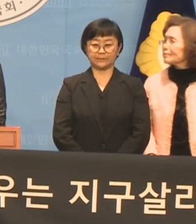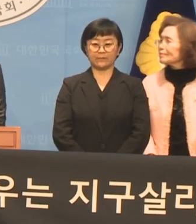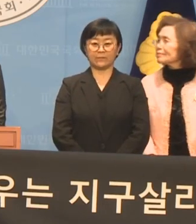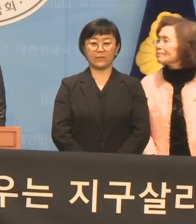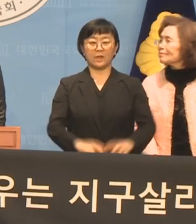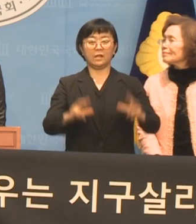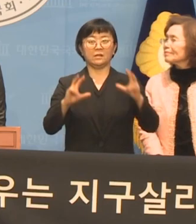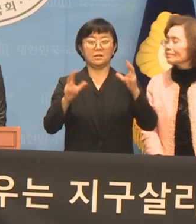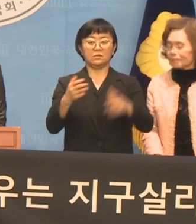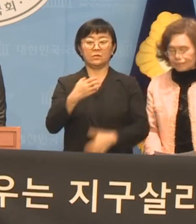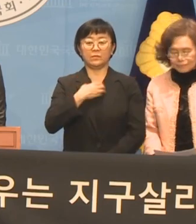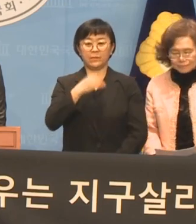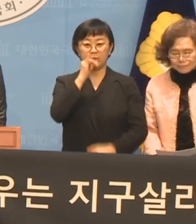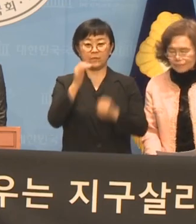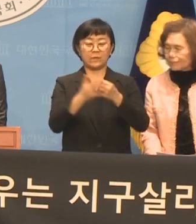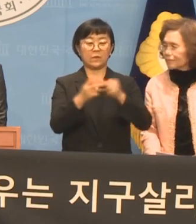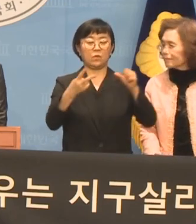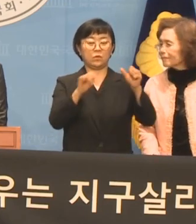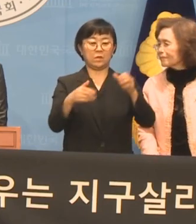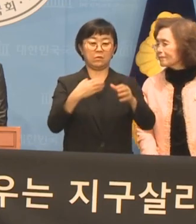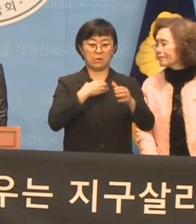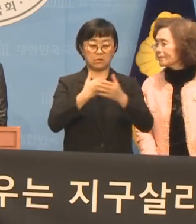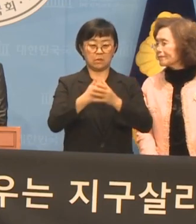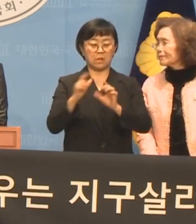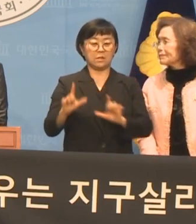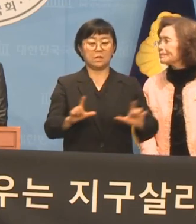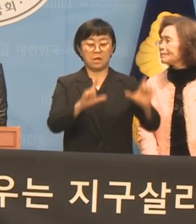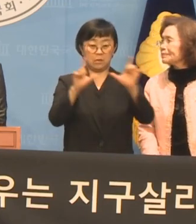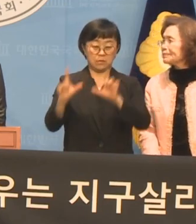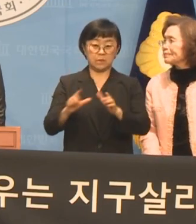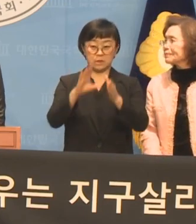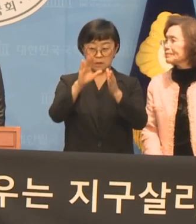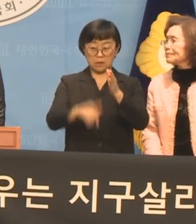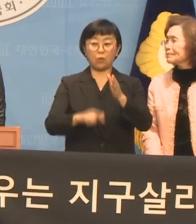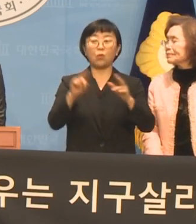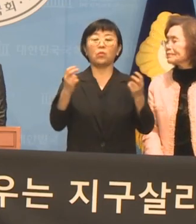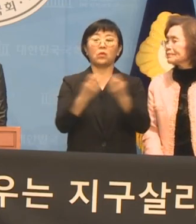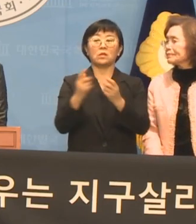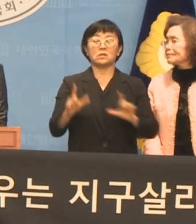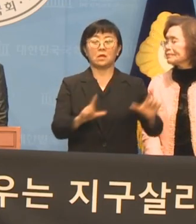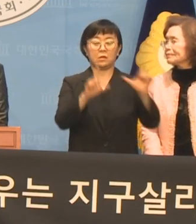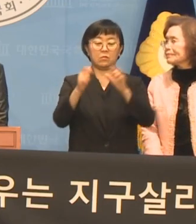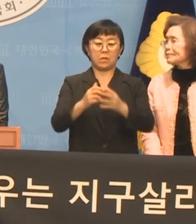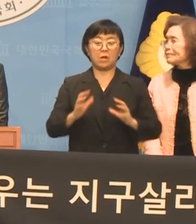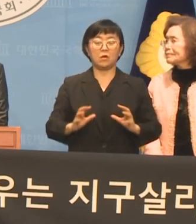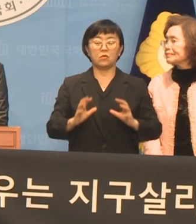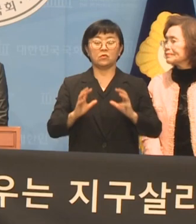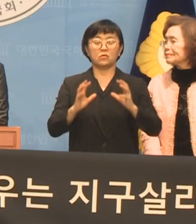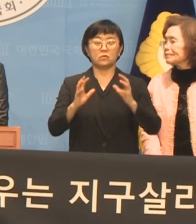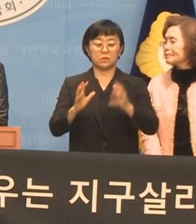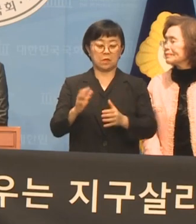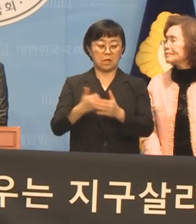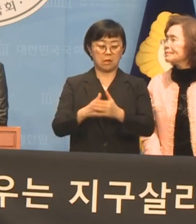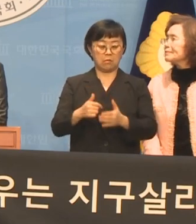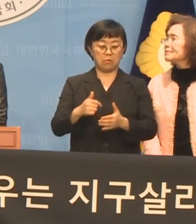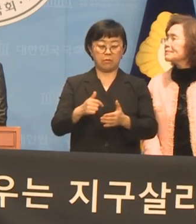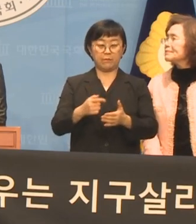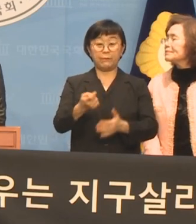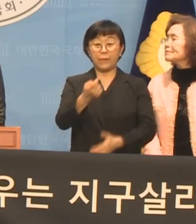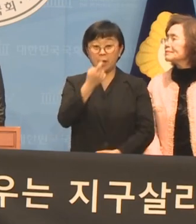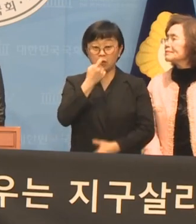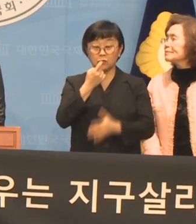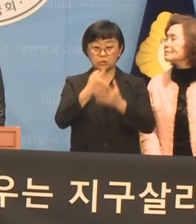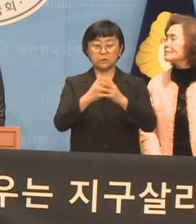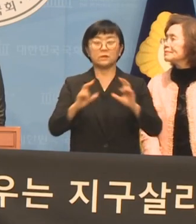지구가 위험하다. 5대 위기 속의 생존 시대에 어떻게 살아갈 것인가. 국제보상운동에서 배우는 사이버 지구